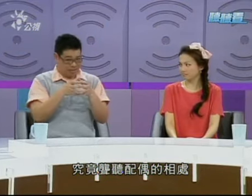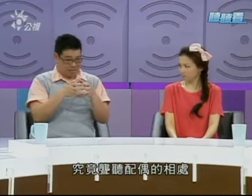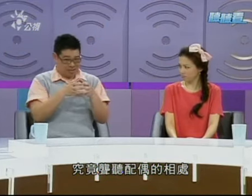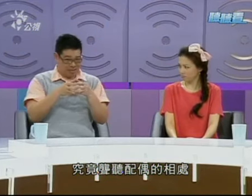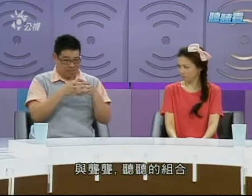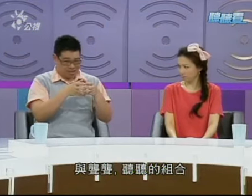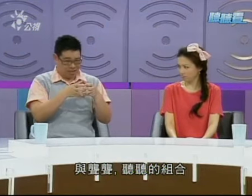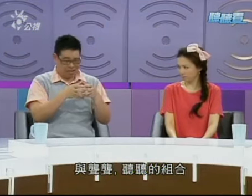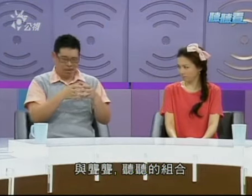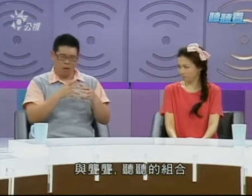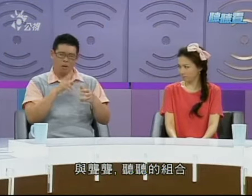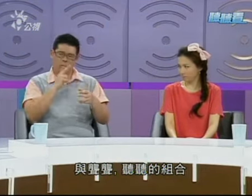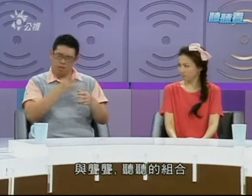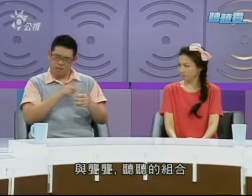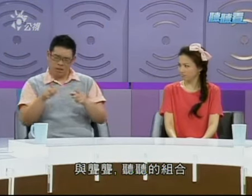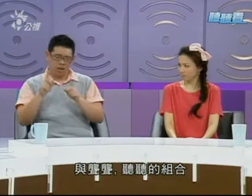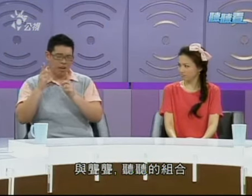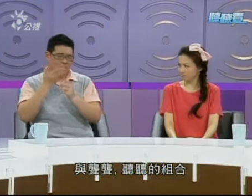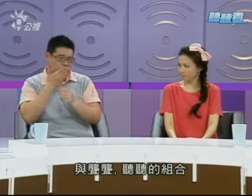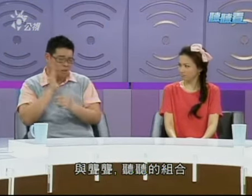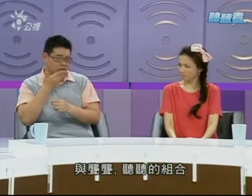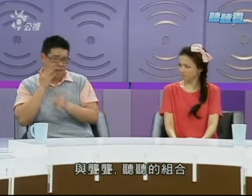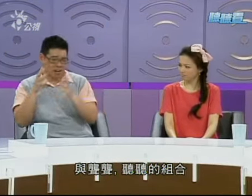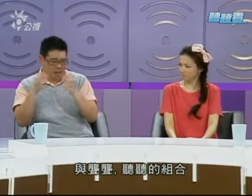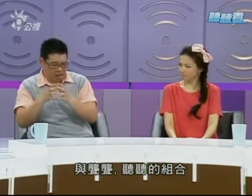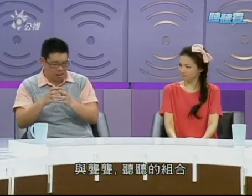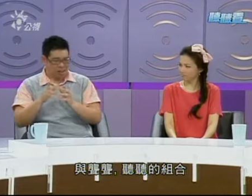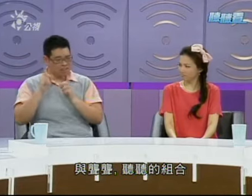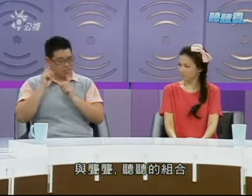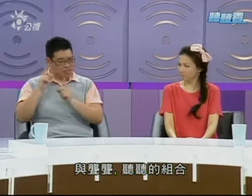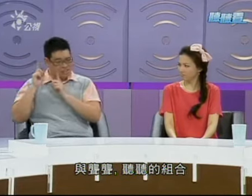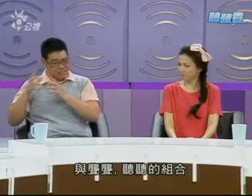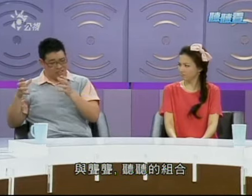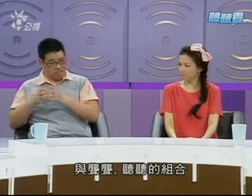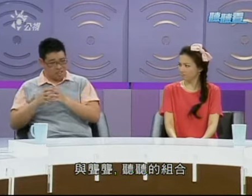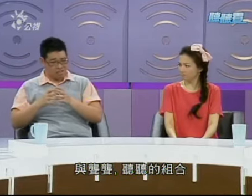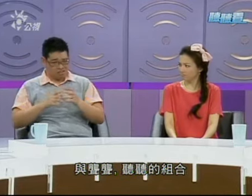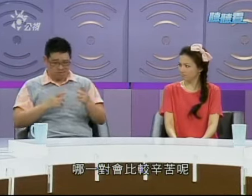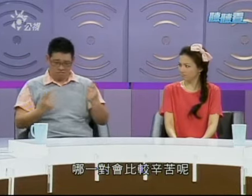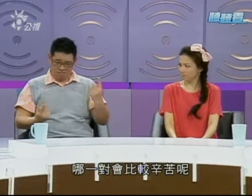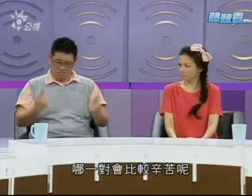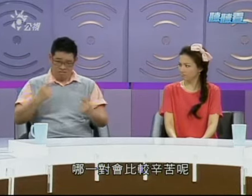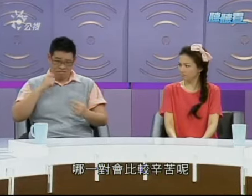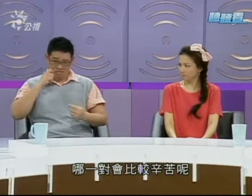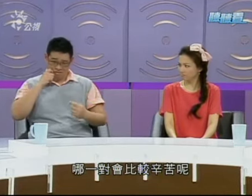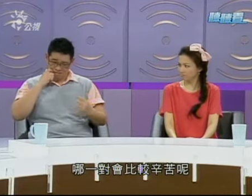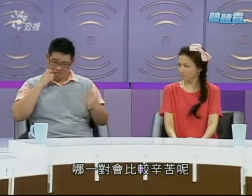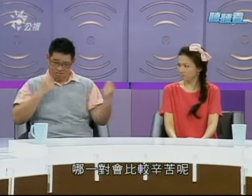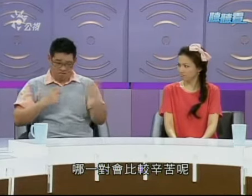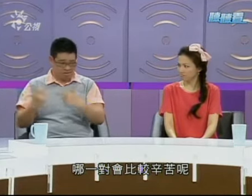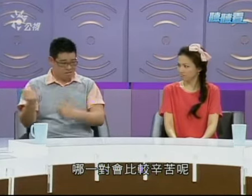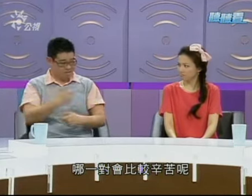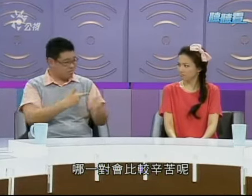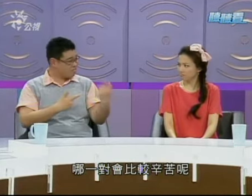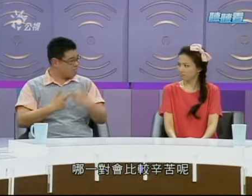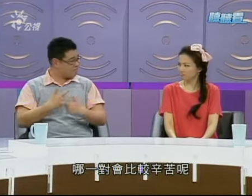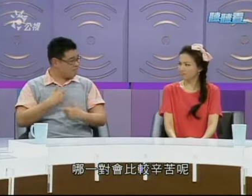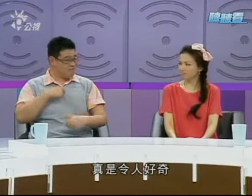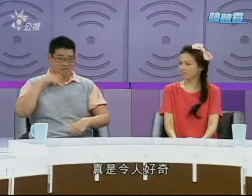与龙龙听听的组合哪一对会比较辛苦呢真是令人